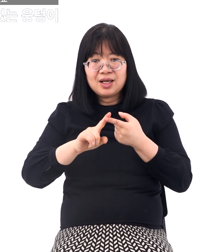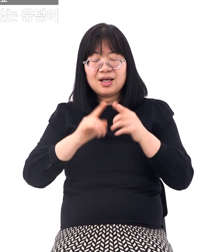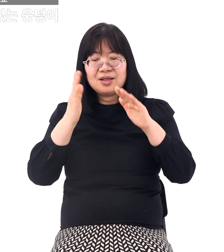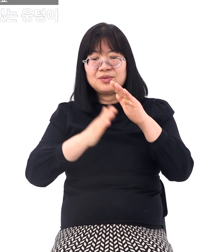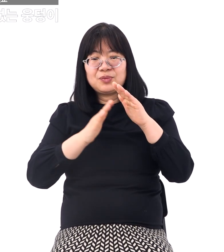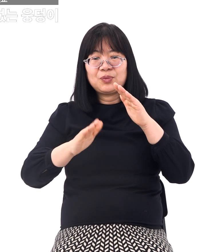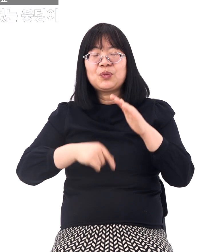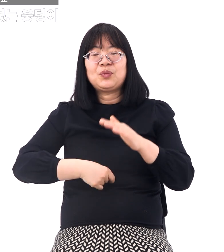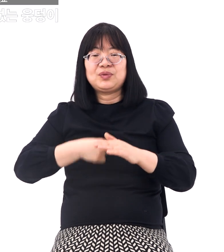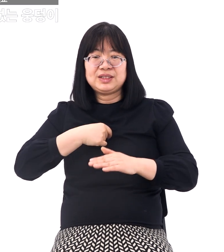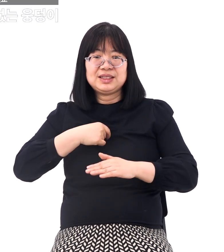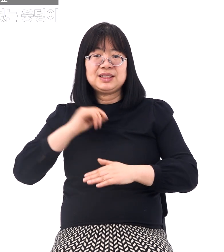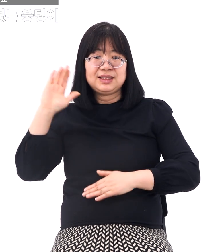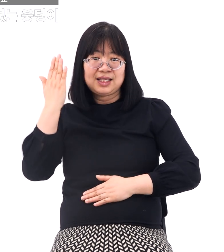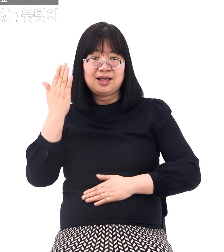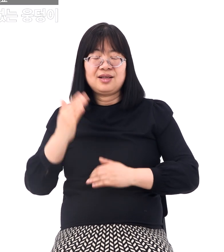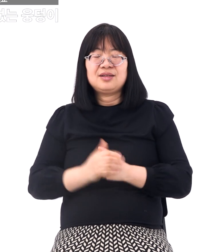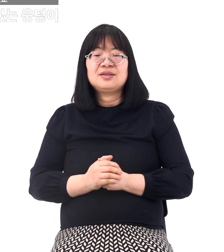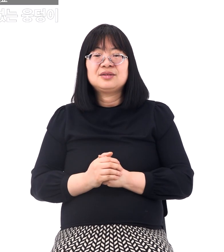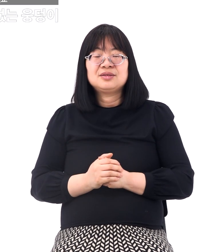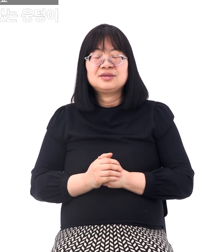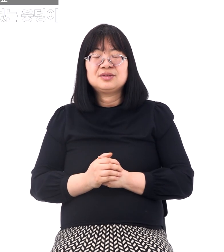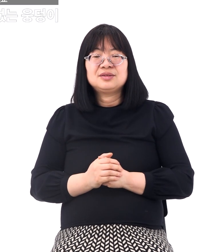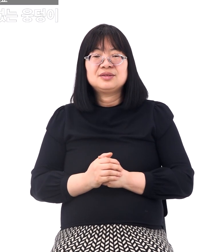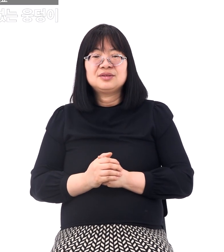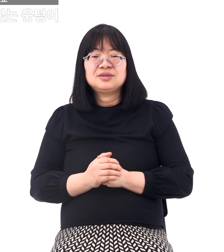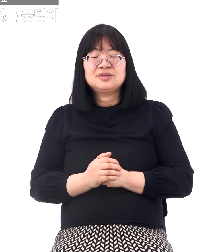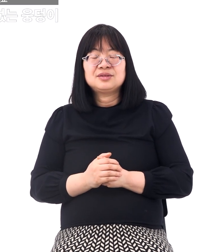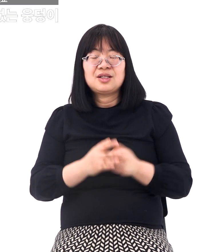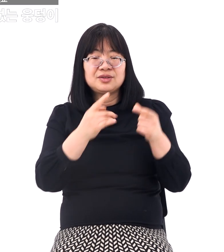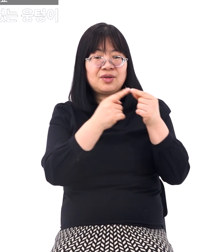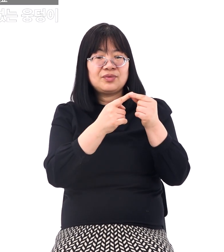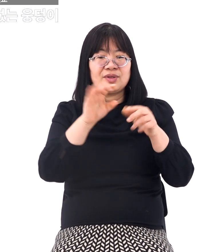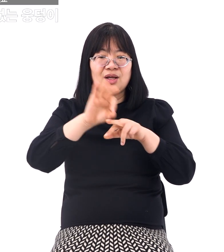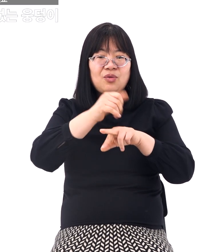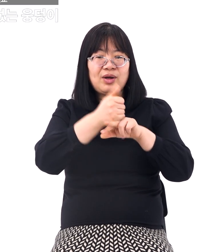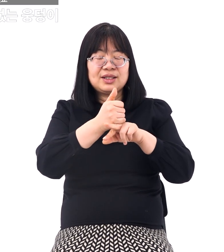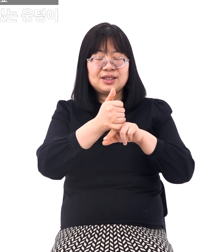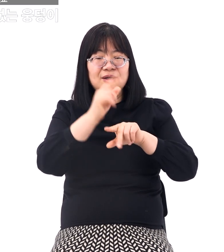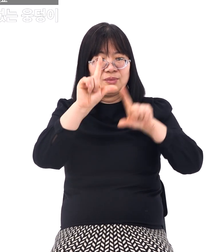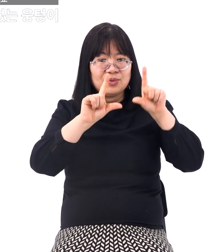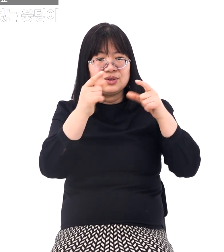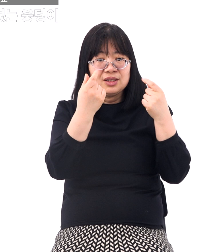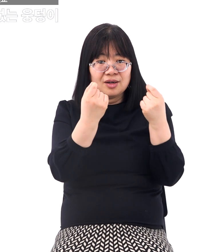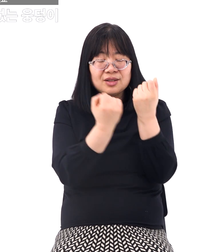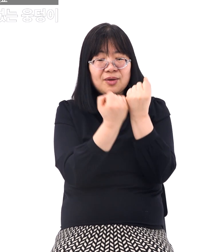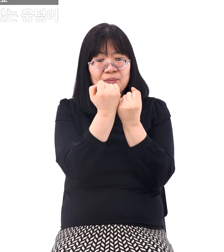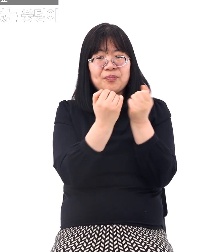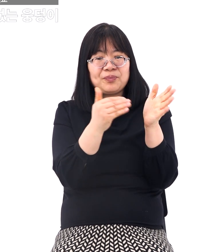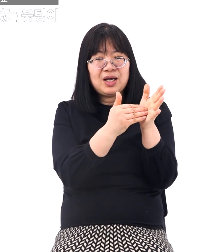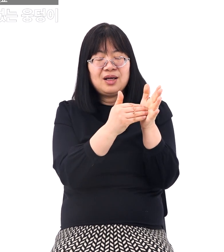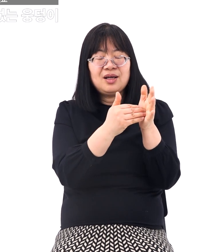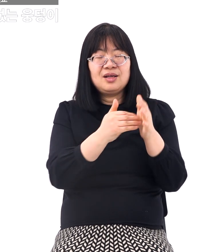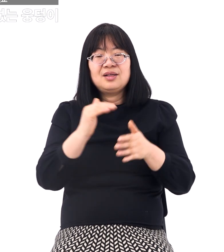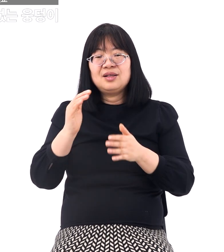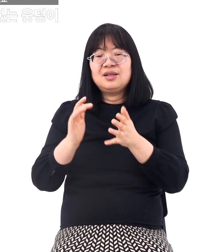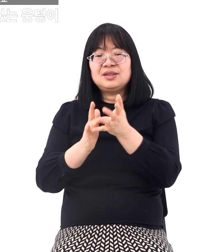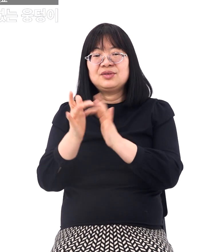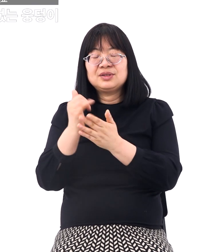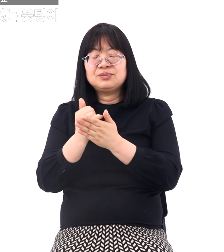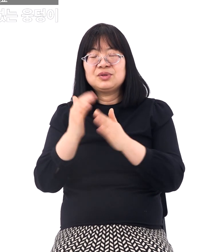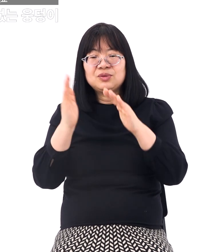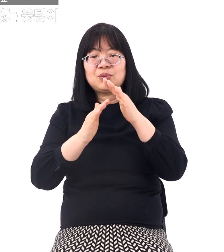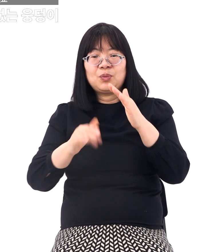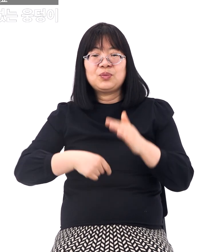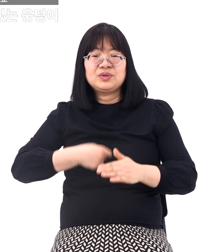공의이고 정의입니다. 첫 번째 왕의 그림을 그렇게 소개를 하고 있어요. 그는 공의로우시며,